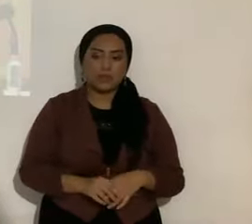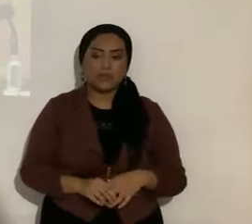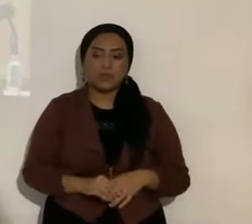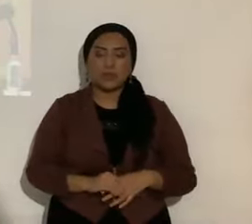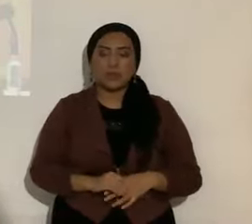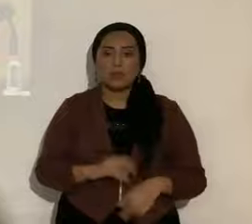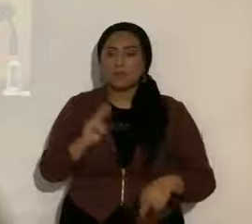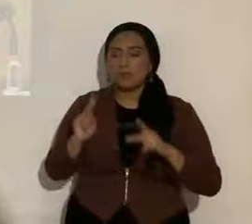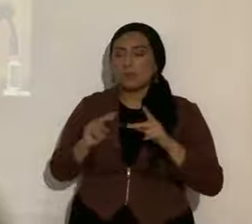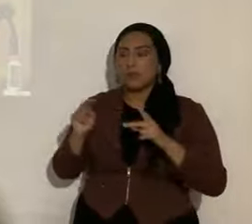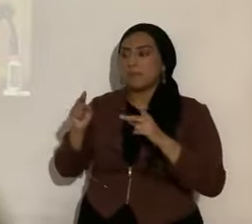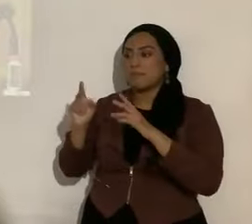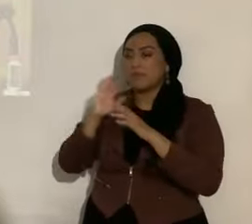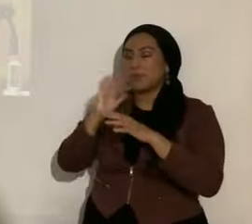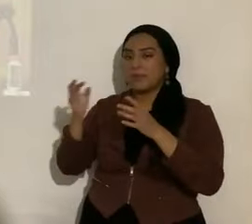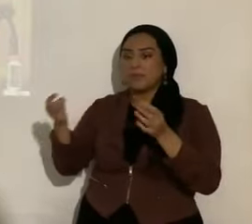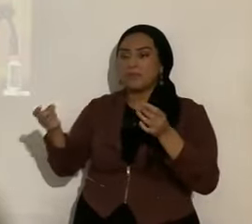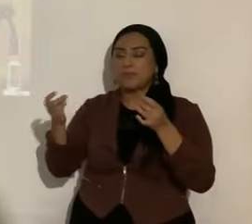Maldiciones,